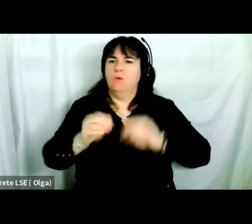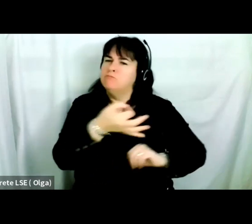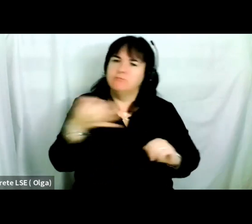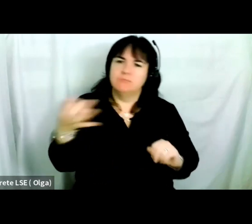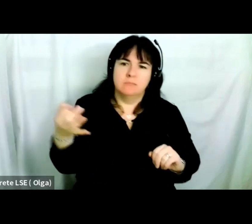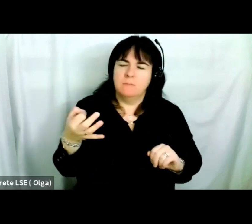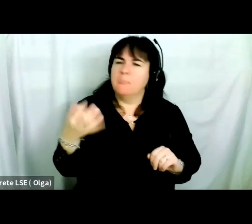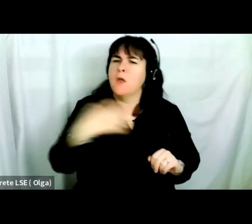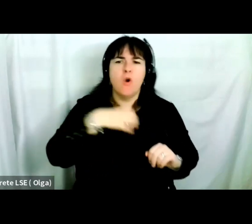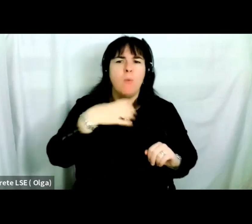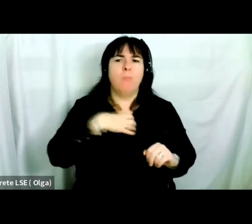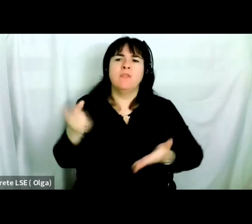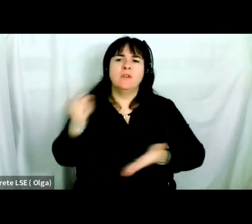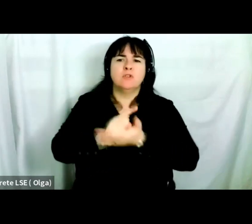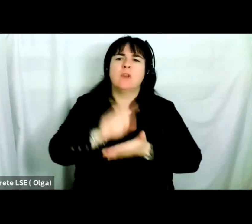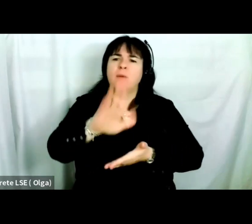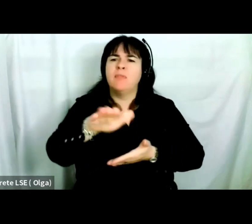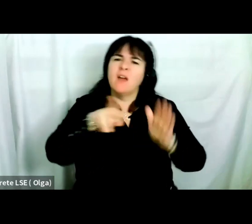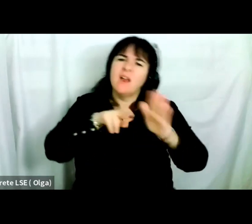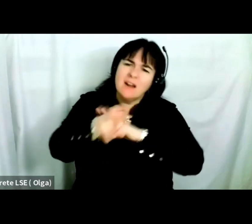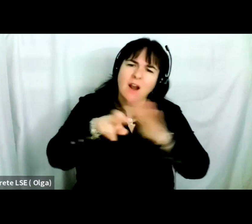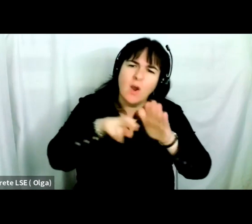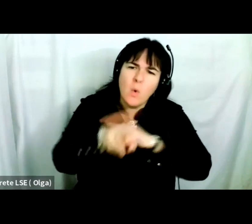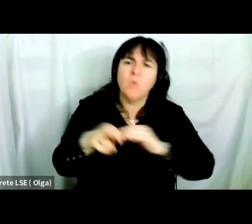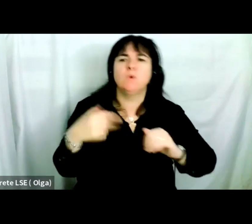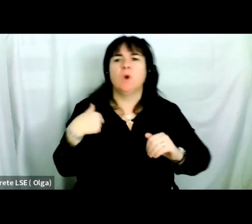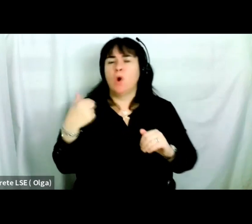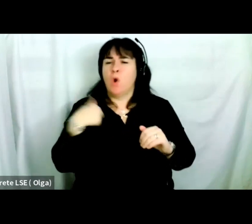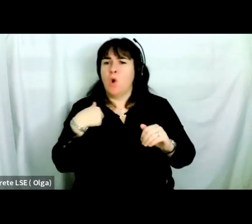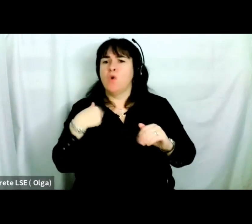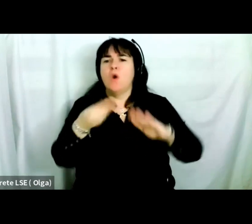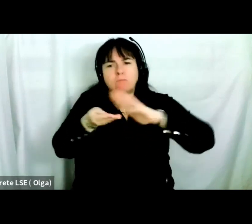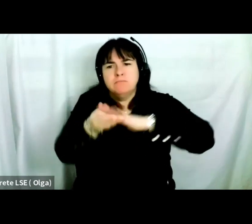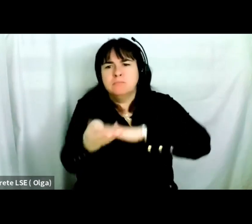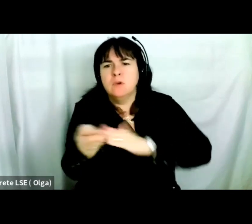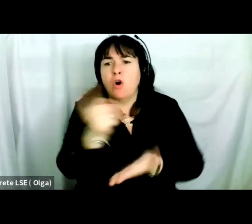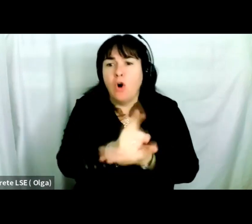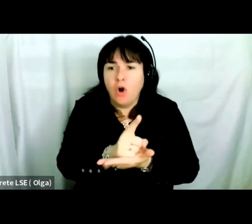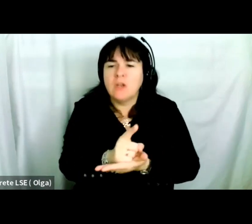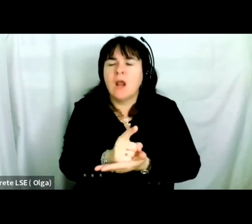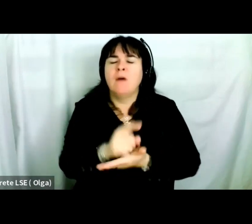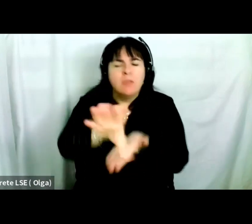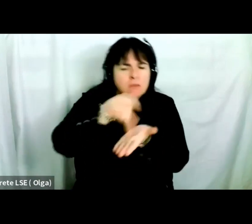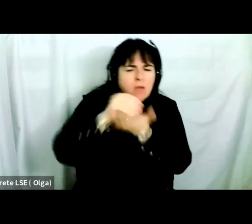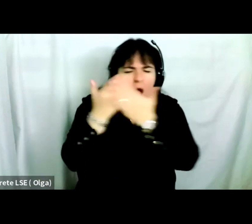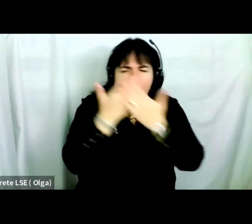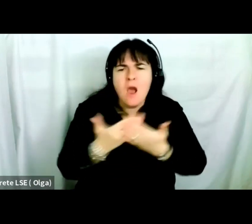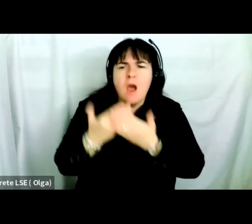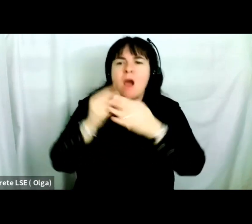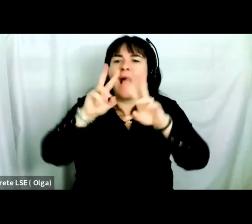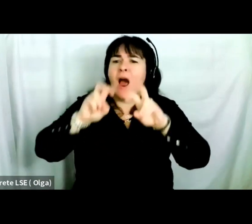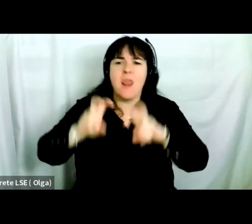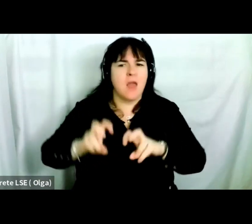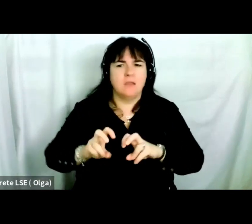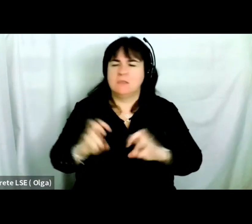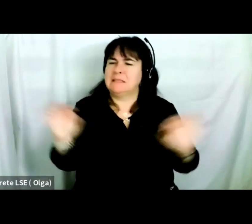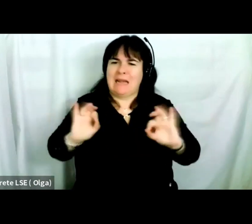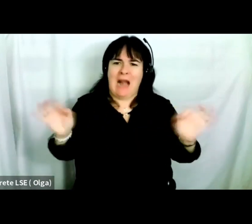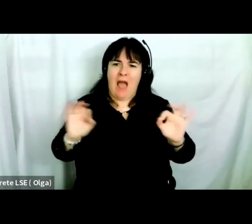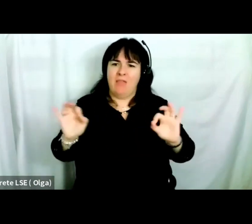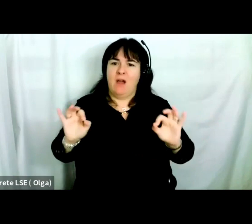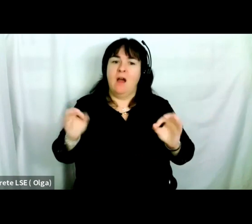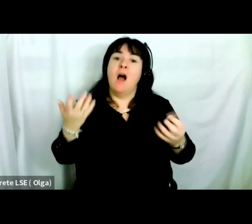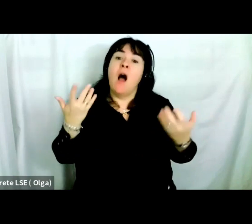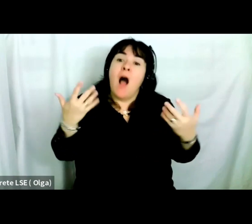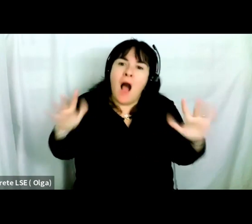no cabe posibilidad de volver a estudiar otra vez el asunto, a no ser que haya algún tipo de bueno,